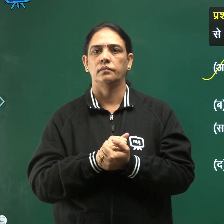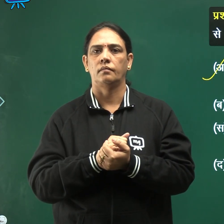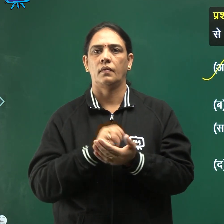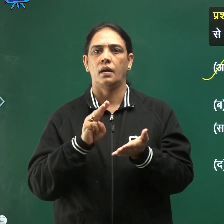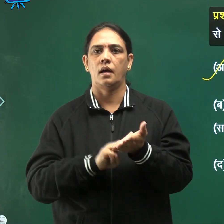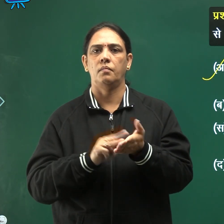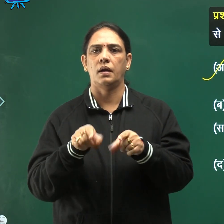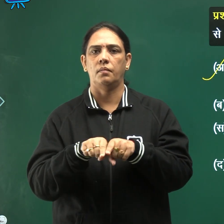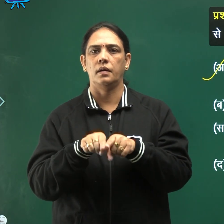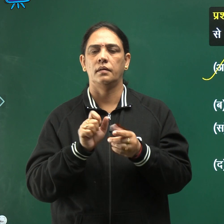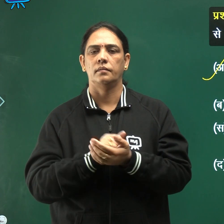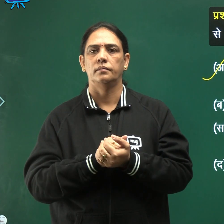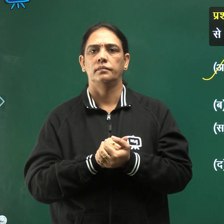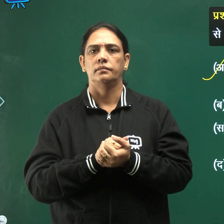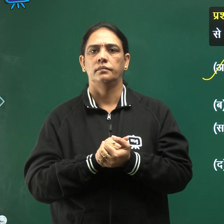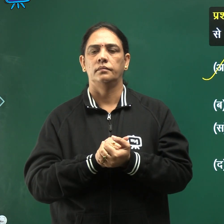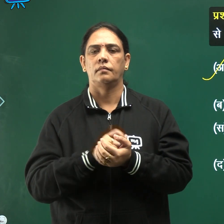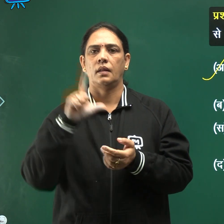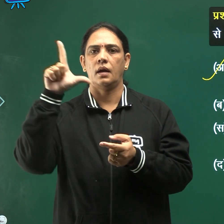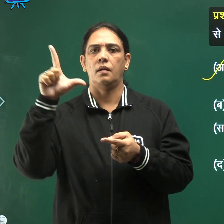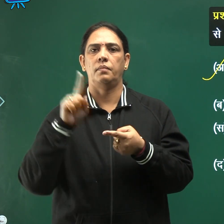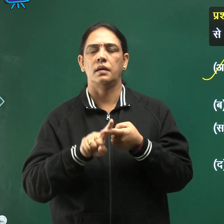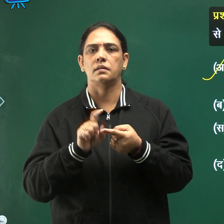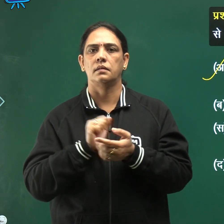m बराबर l प्लस